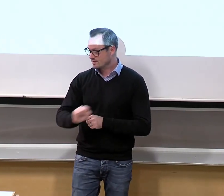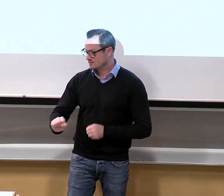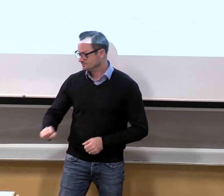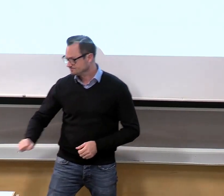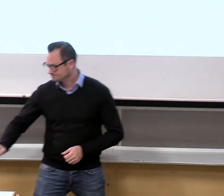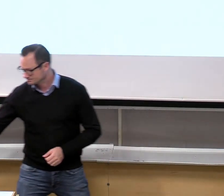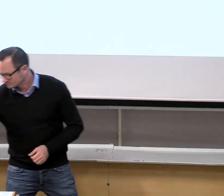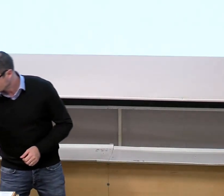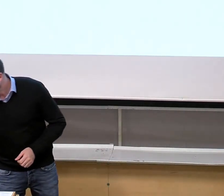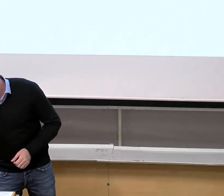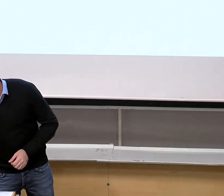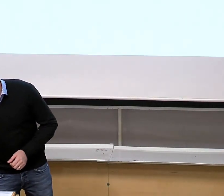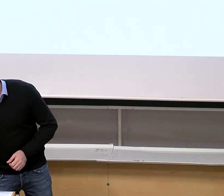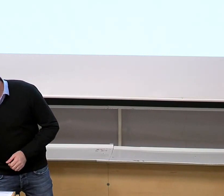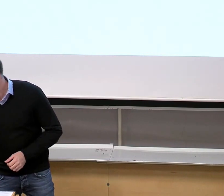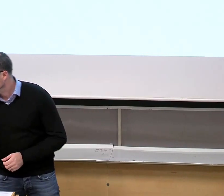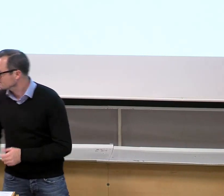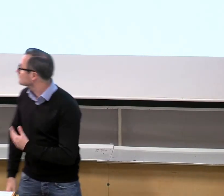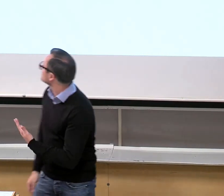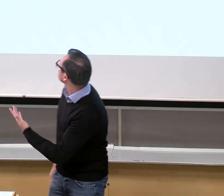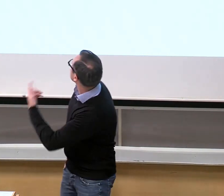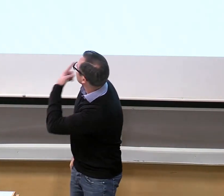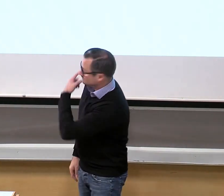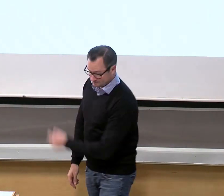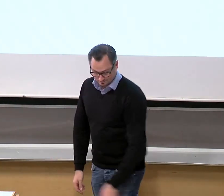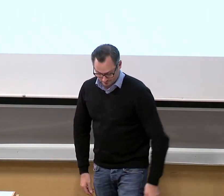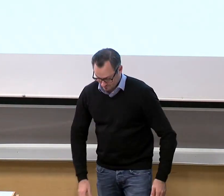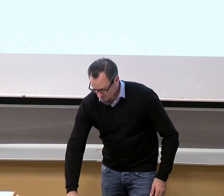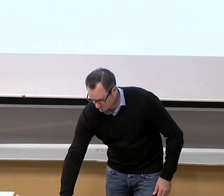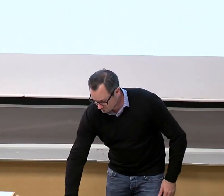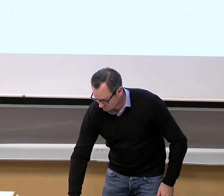I fjol så blev jag klar med min avhandling.